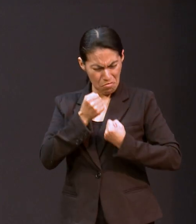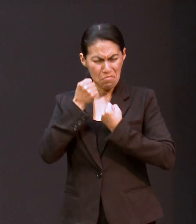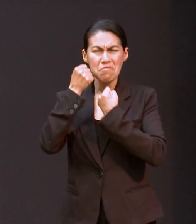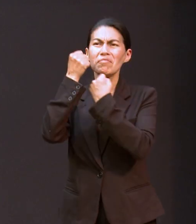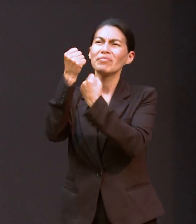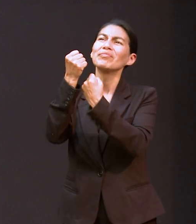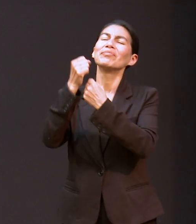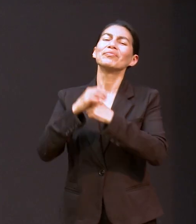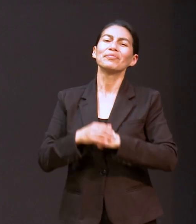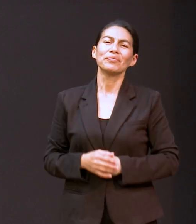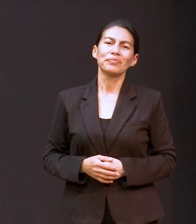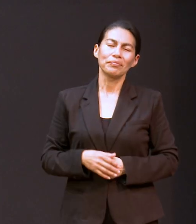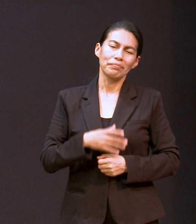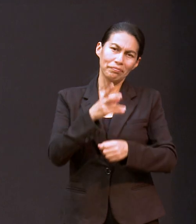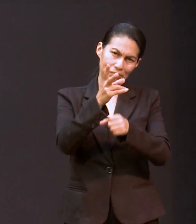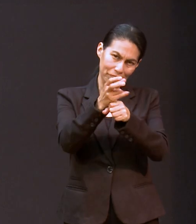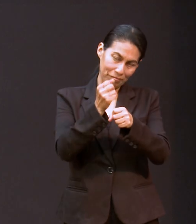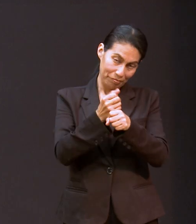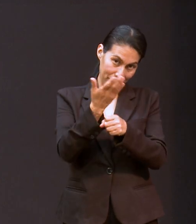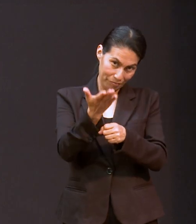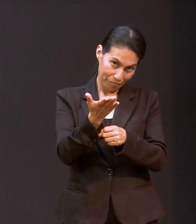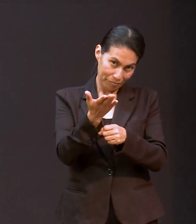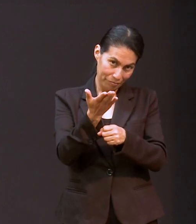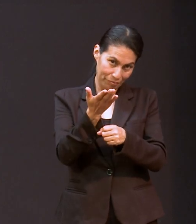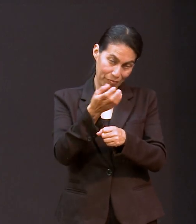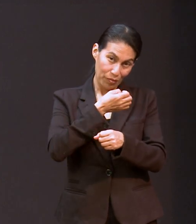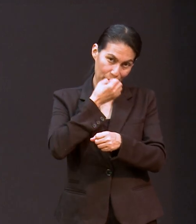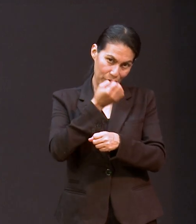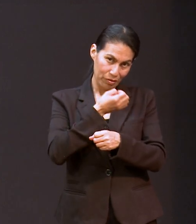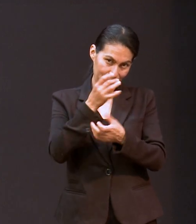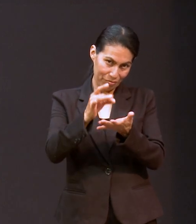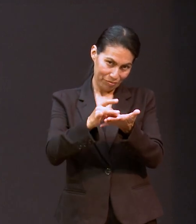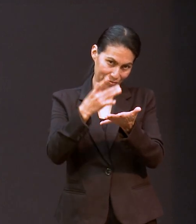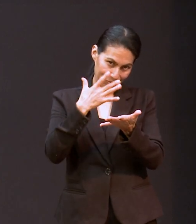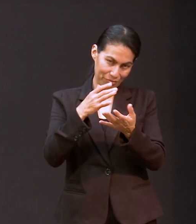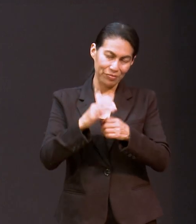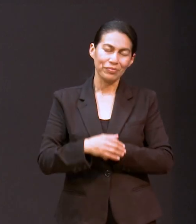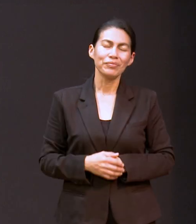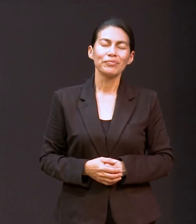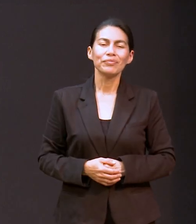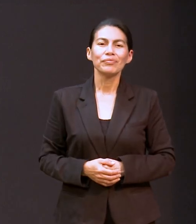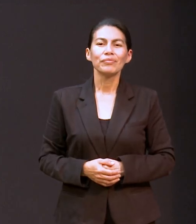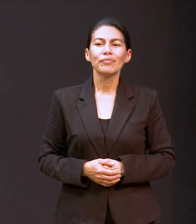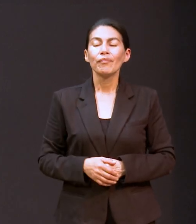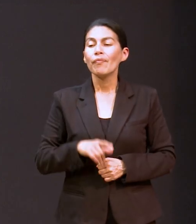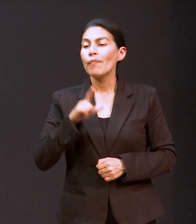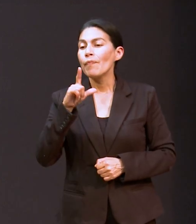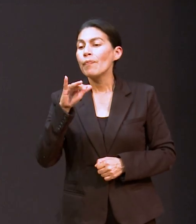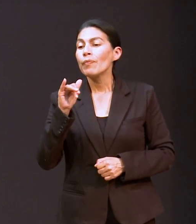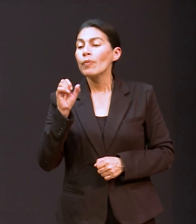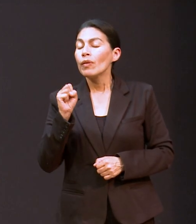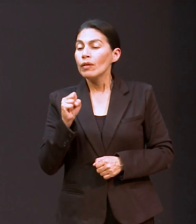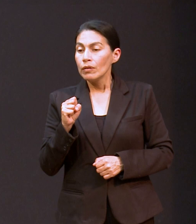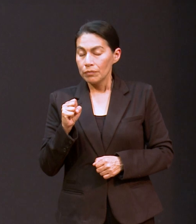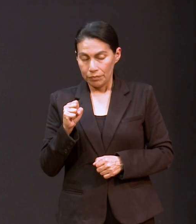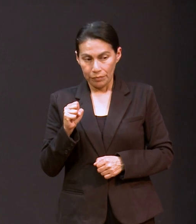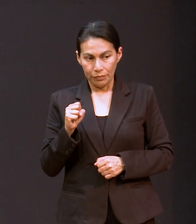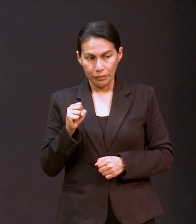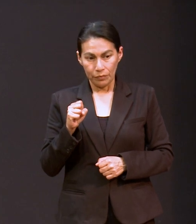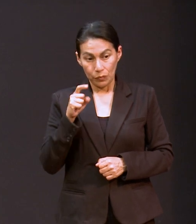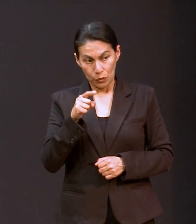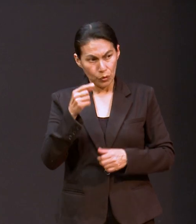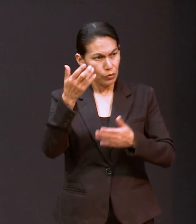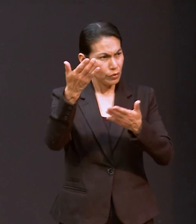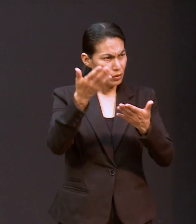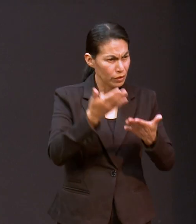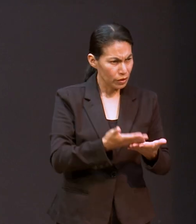invitamos para que ustedes puedan enviar sus pedidos de oración Luis llegaste